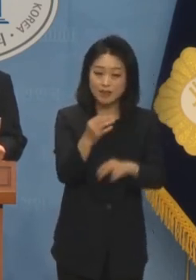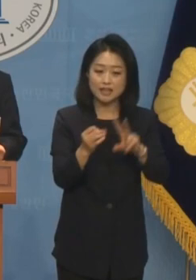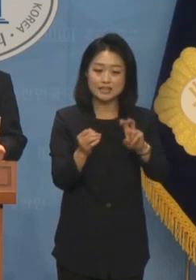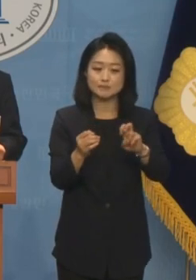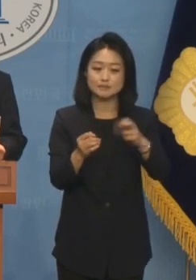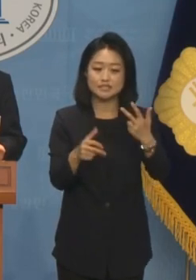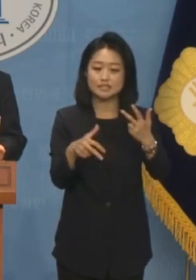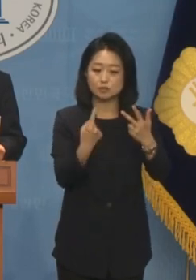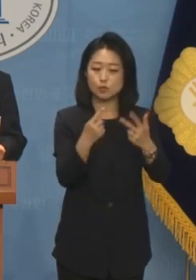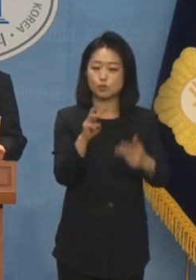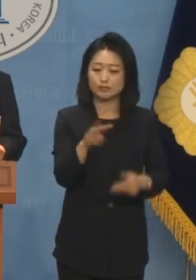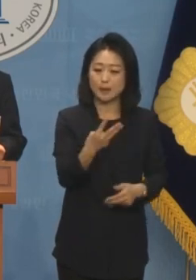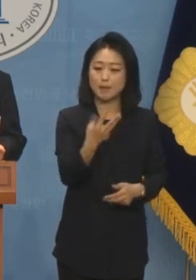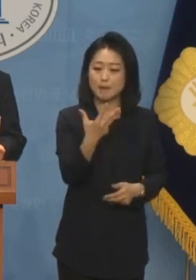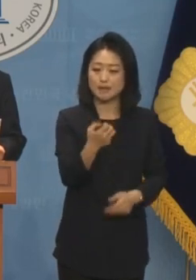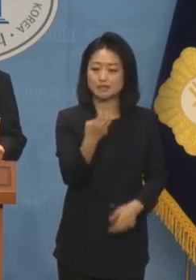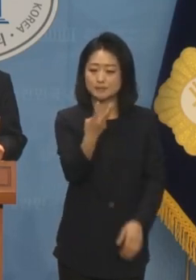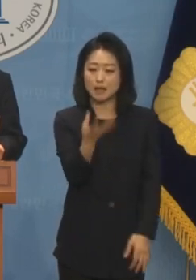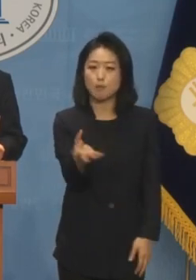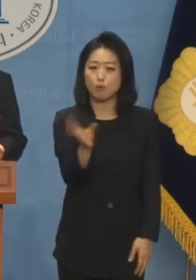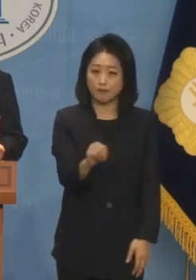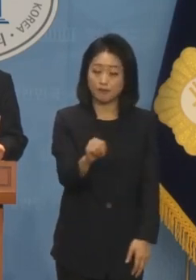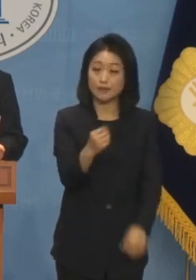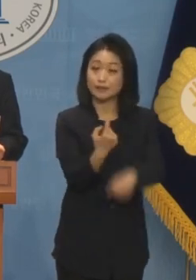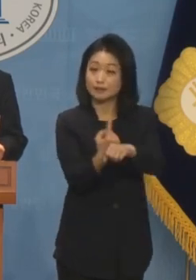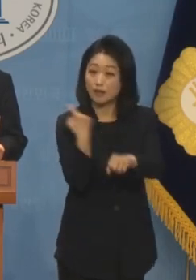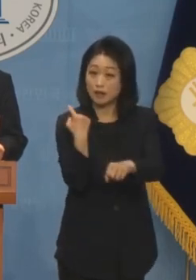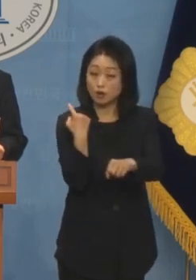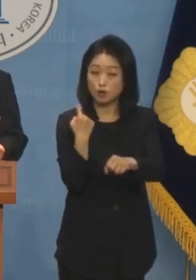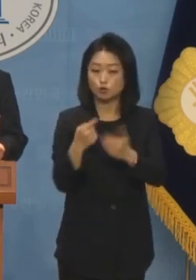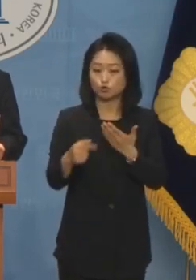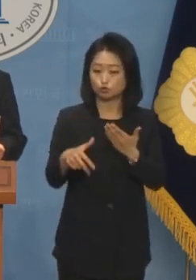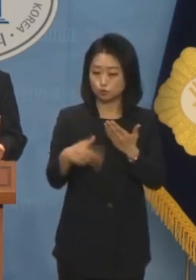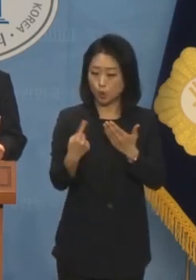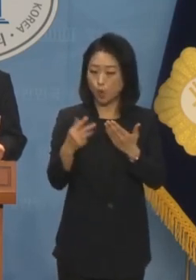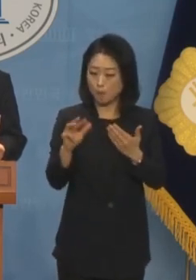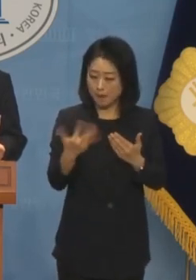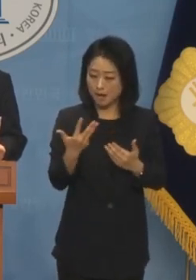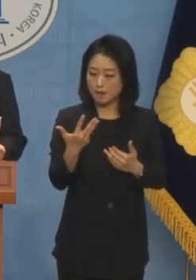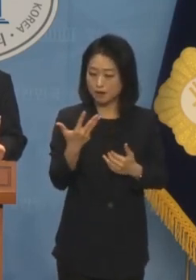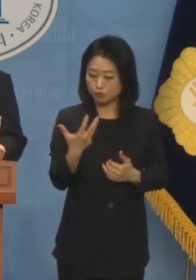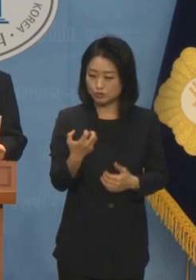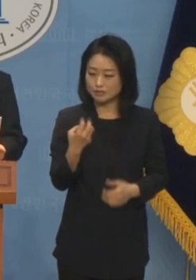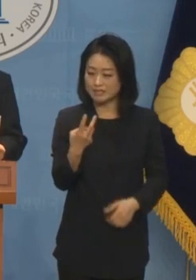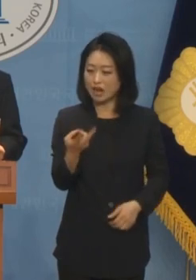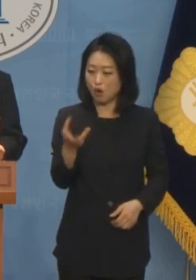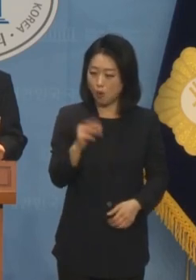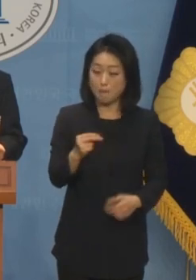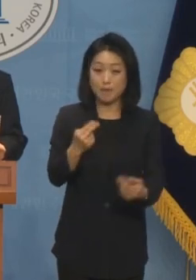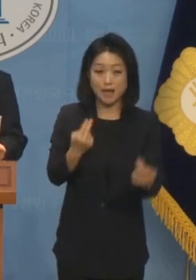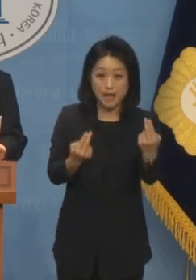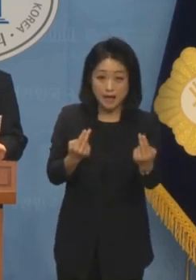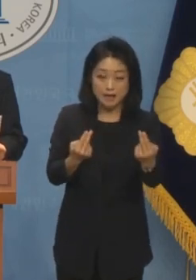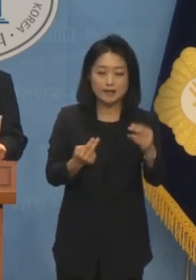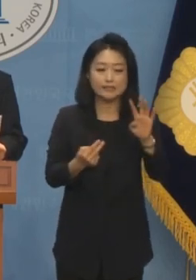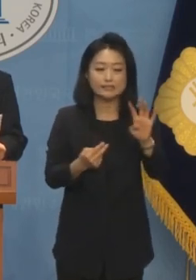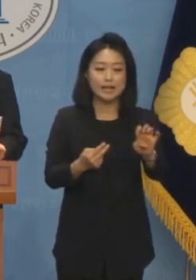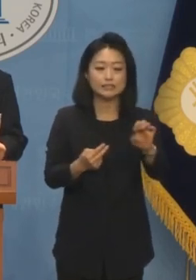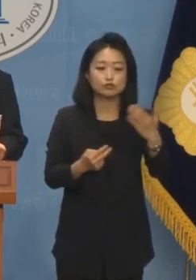27조 383억 원으로 전년 9조 892억 원 대비